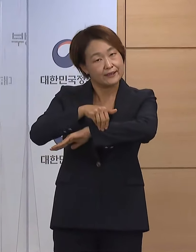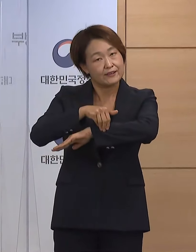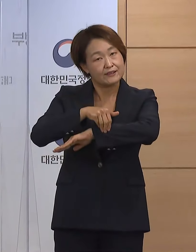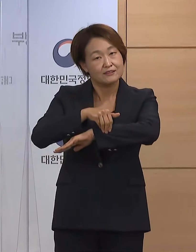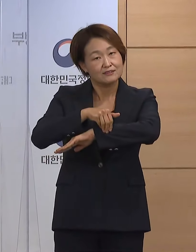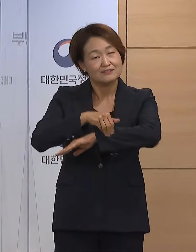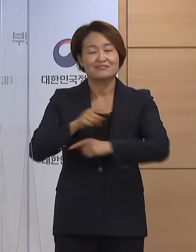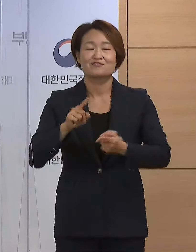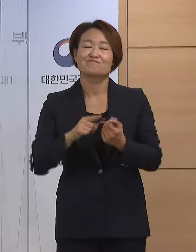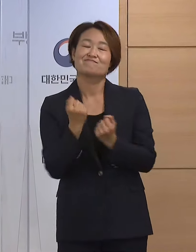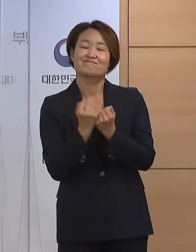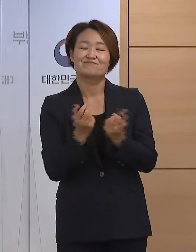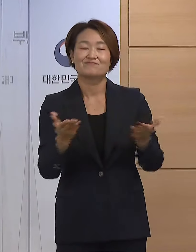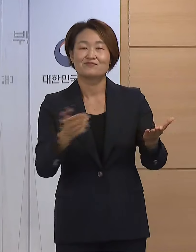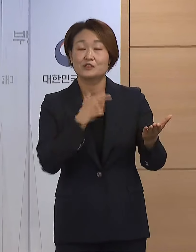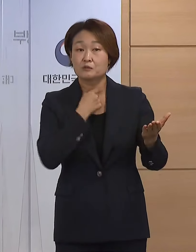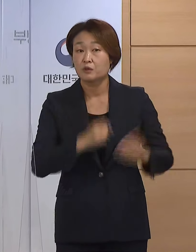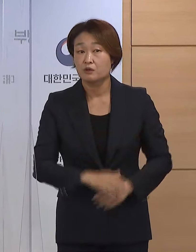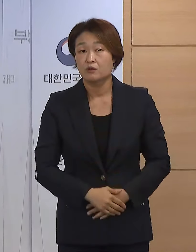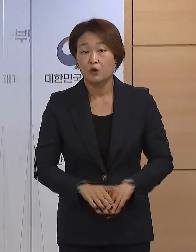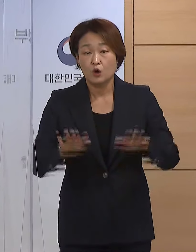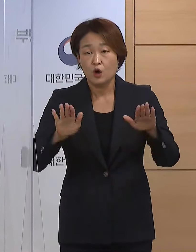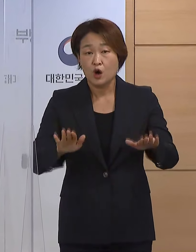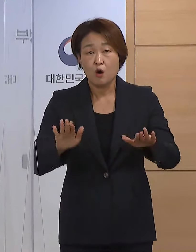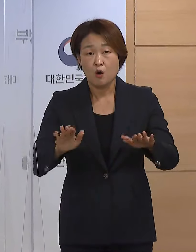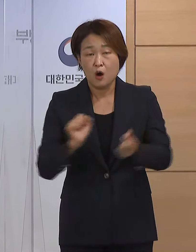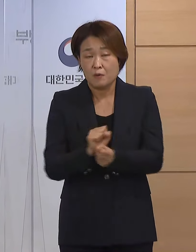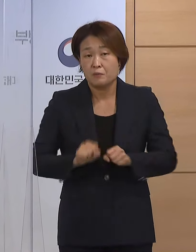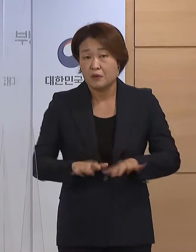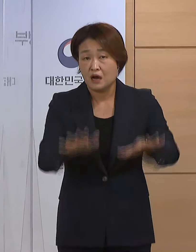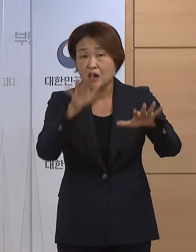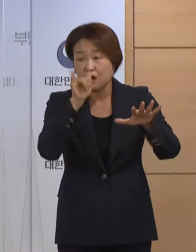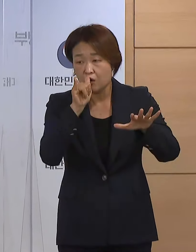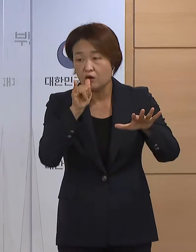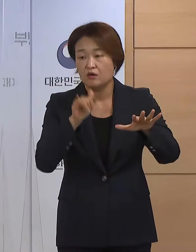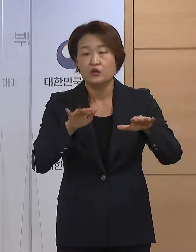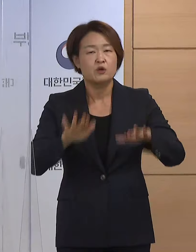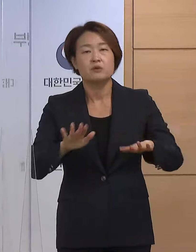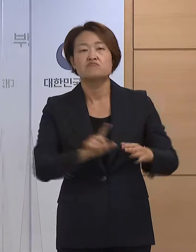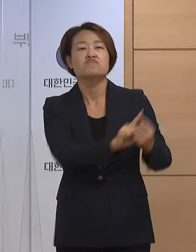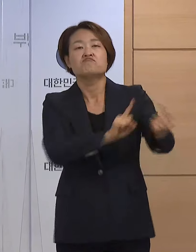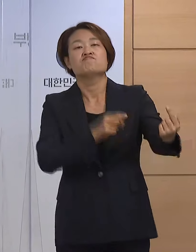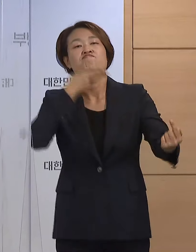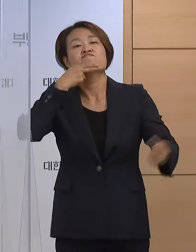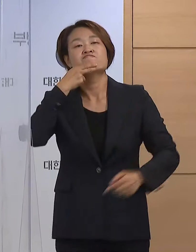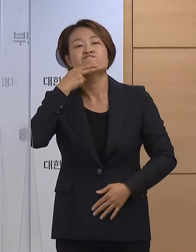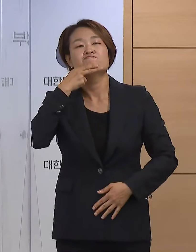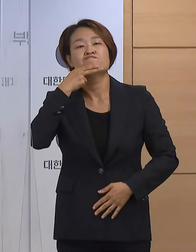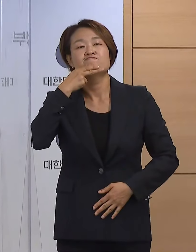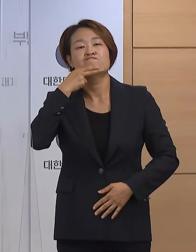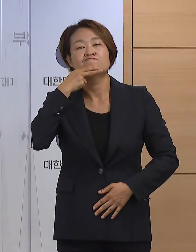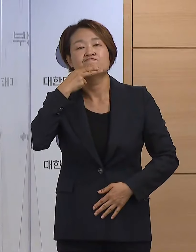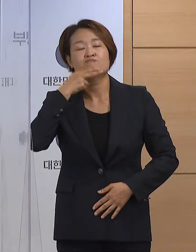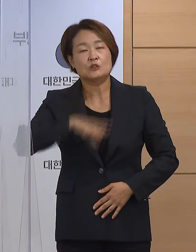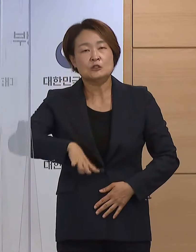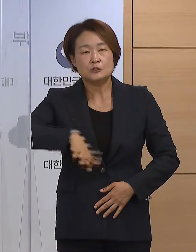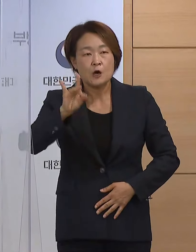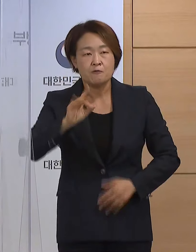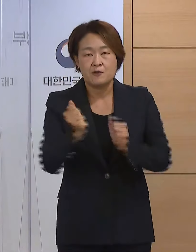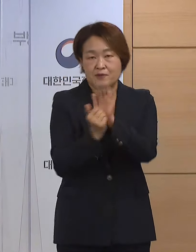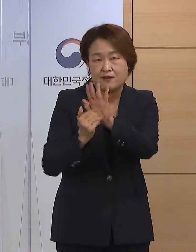대해서 말씀드리고자 합니다. 이번 재유행은 일률적 거리두기 없이 대응하는 첫